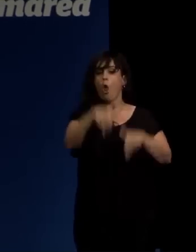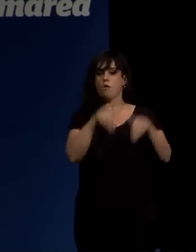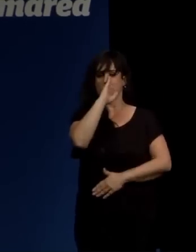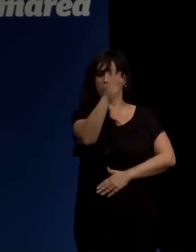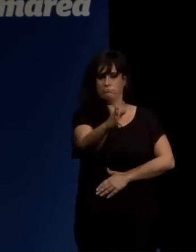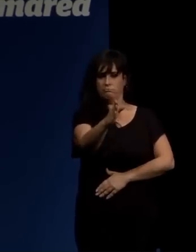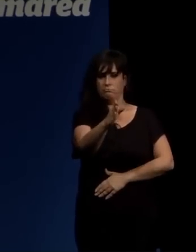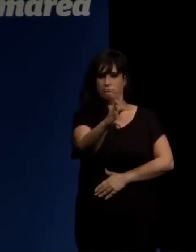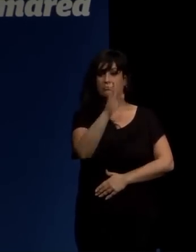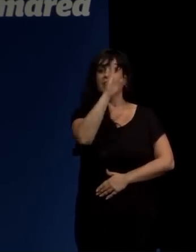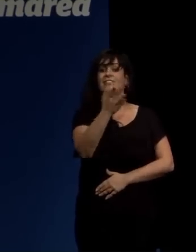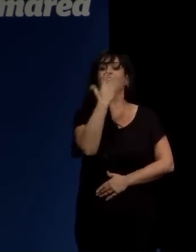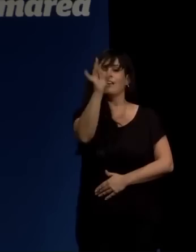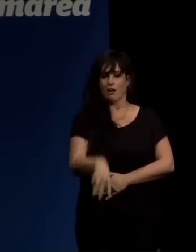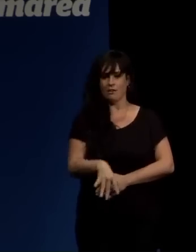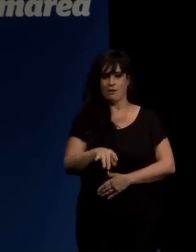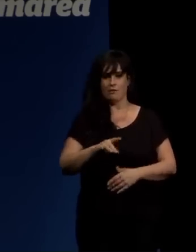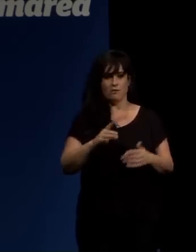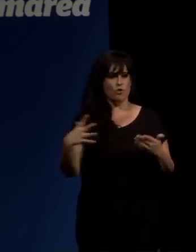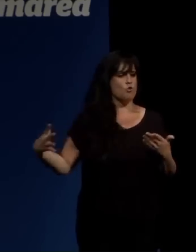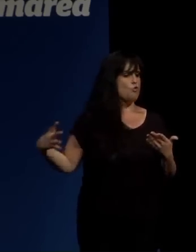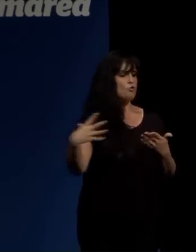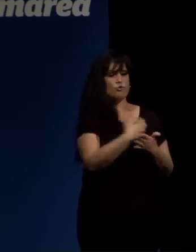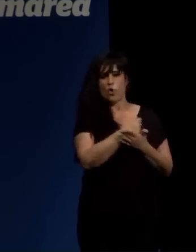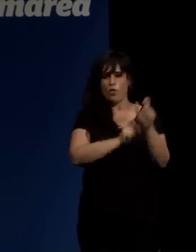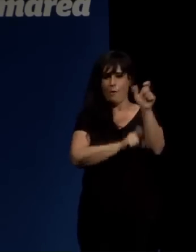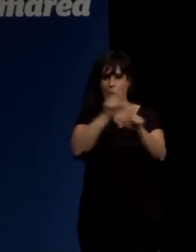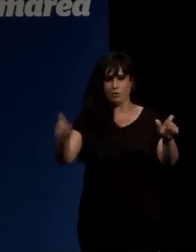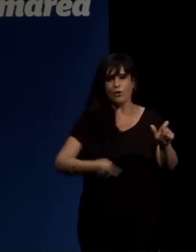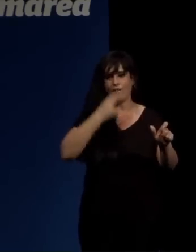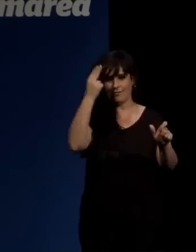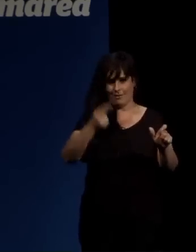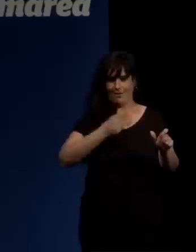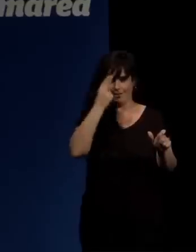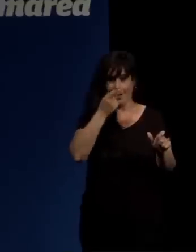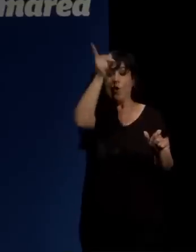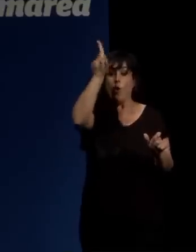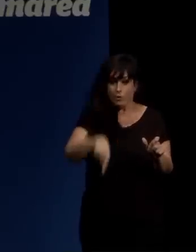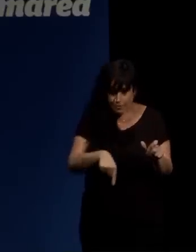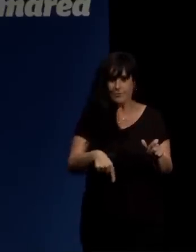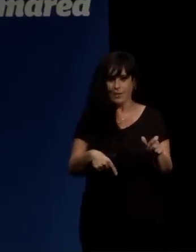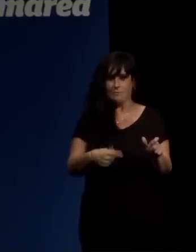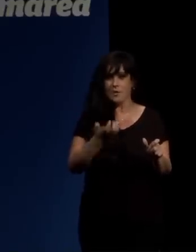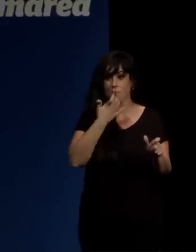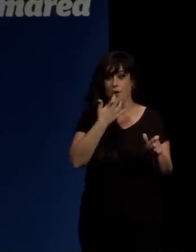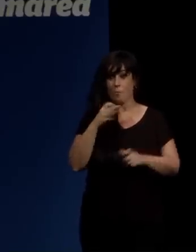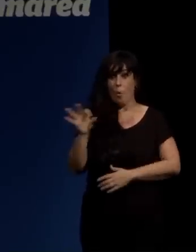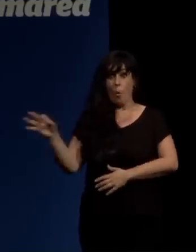directa de todos os afiliados censados en Marea, incluídos os que integraron despois a partir de